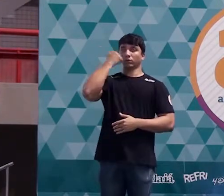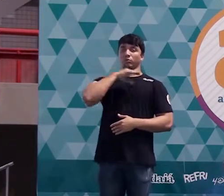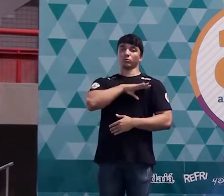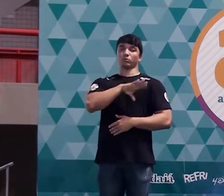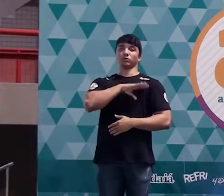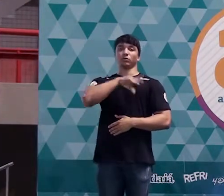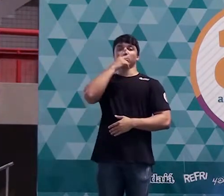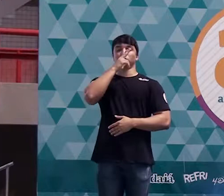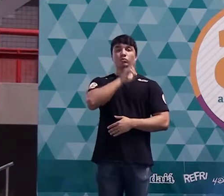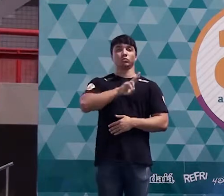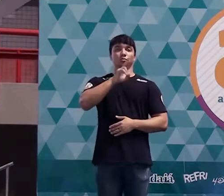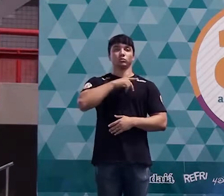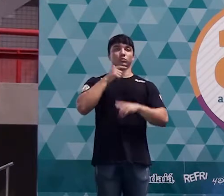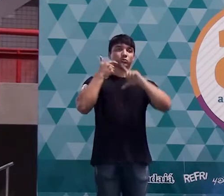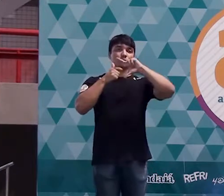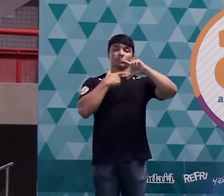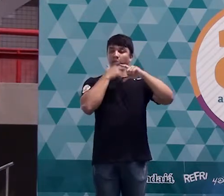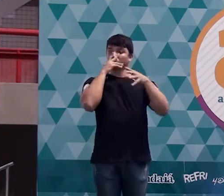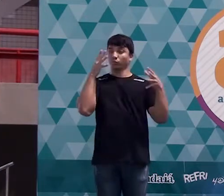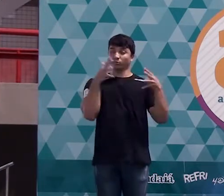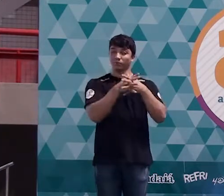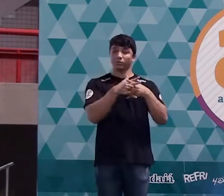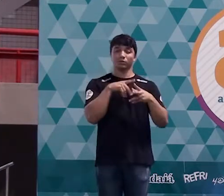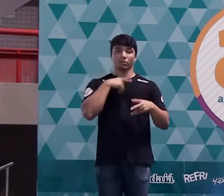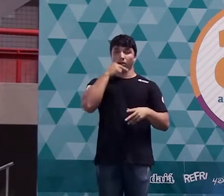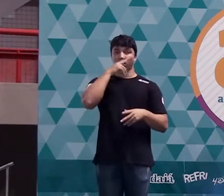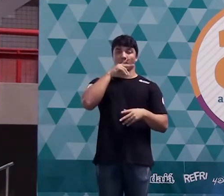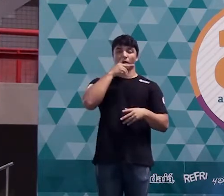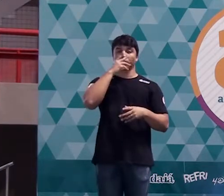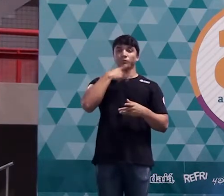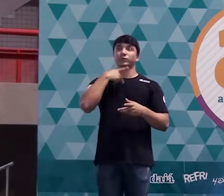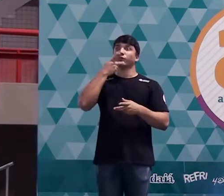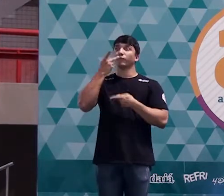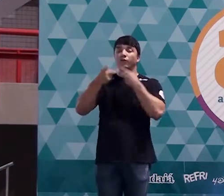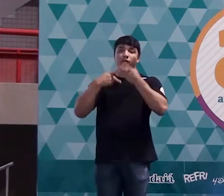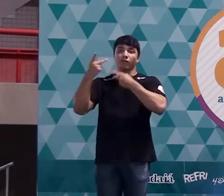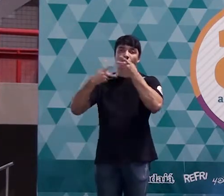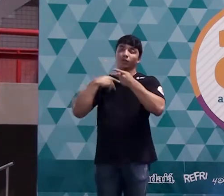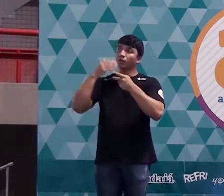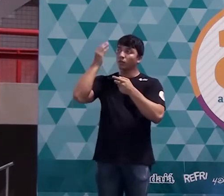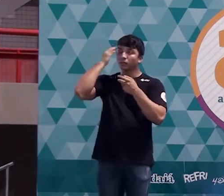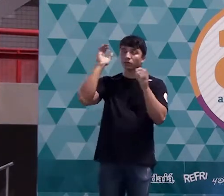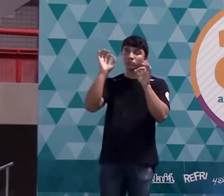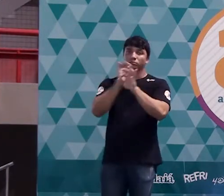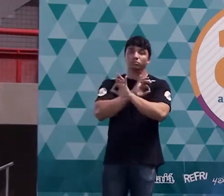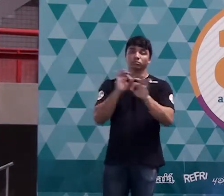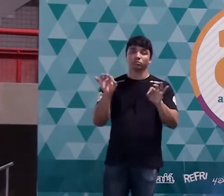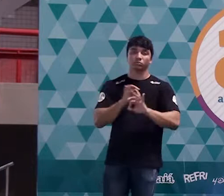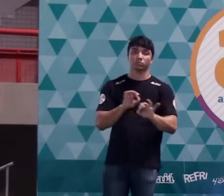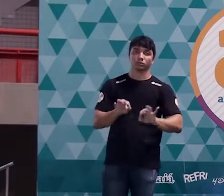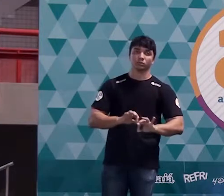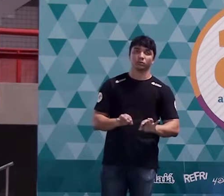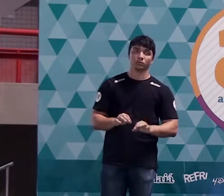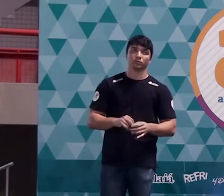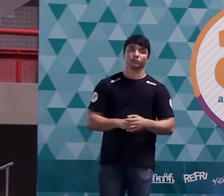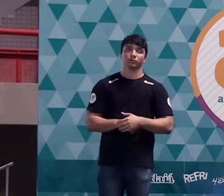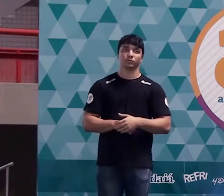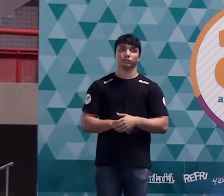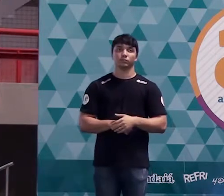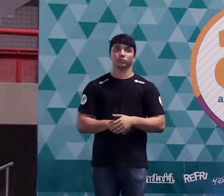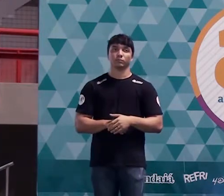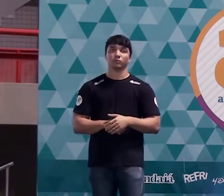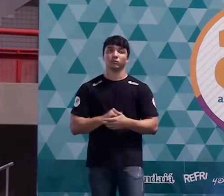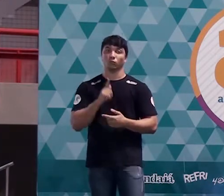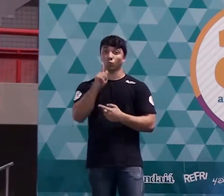português, aí usa uma linguagem tão complicada que a pessoa fala 1 quilo e a gente não entende 1 grama.